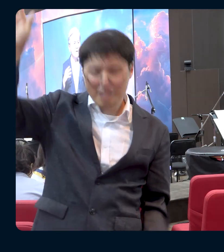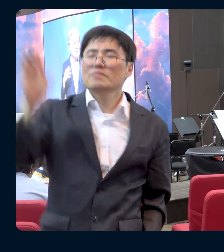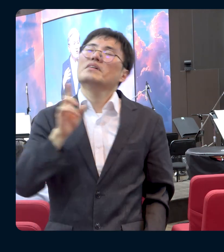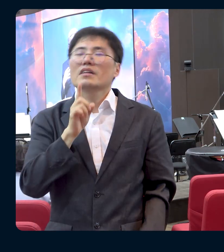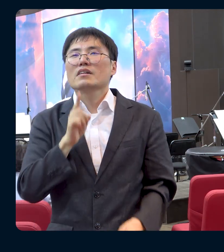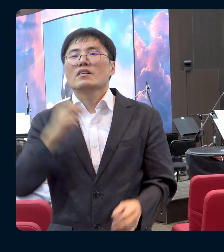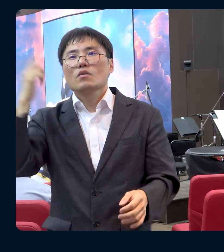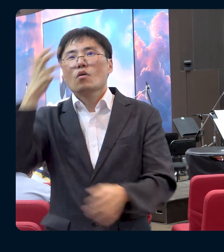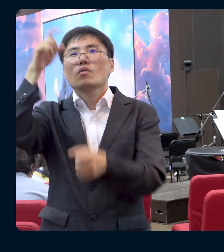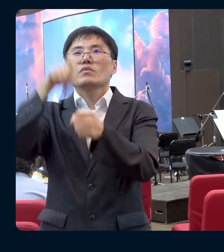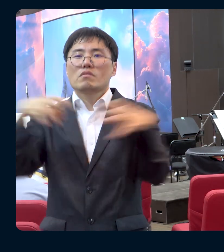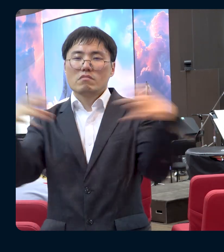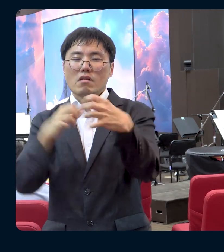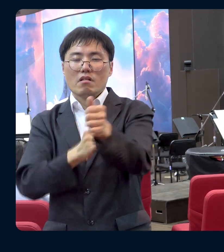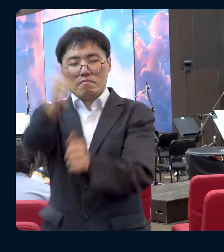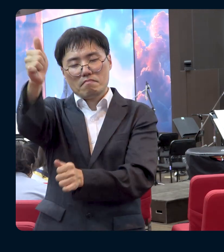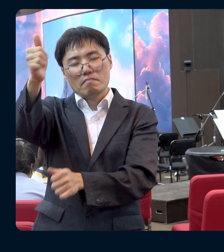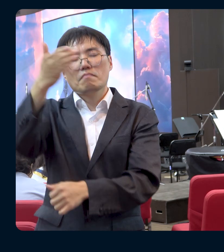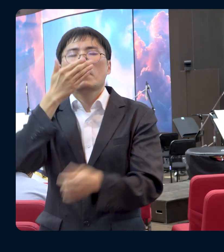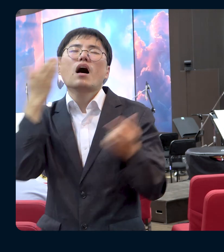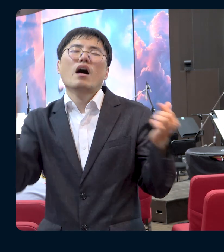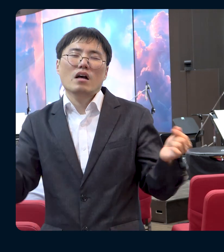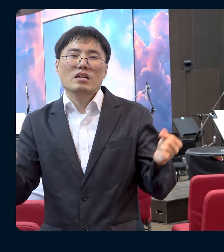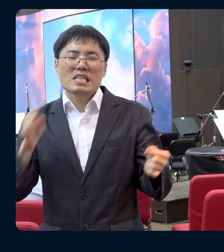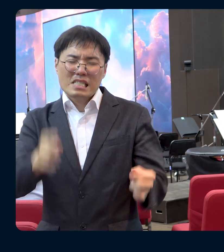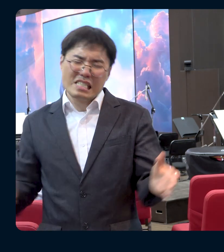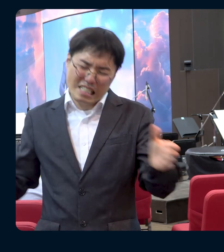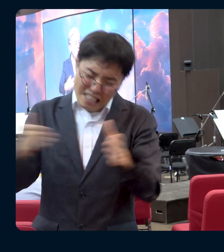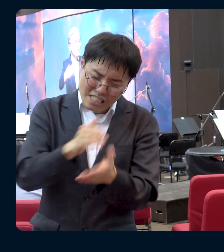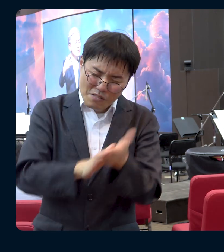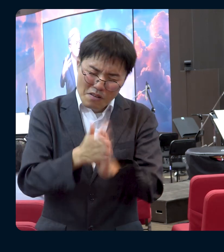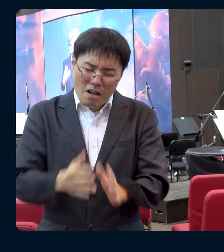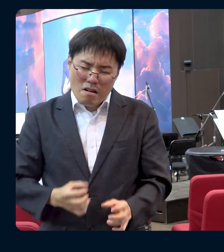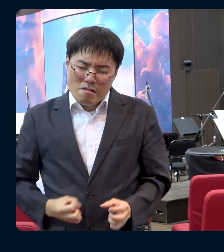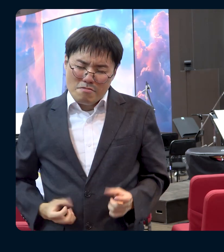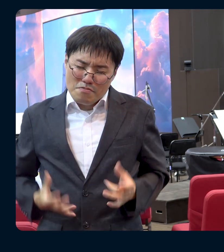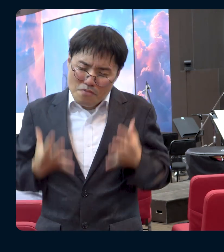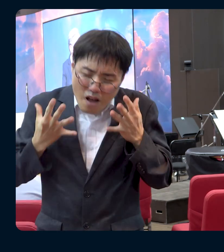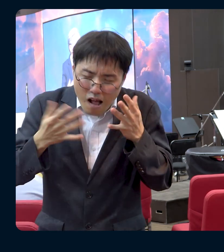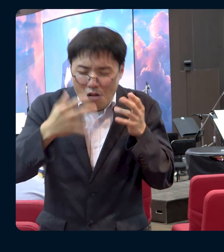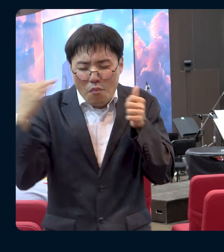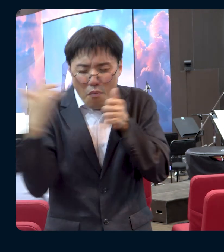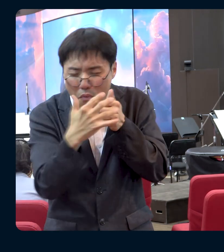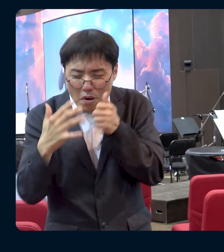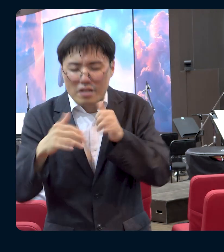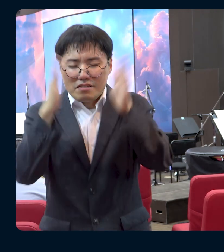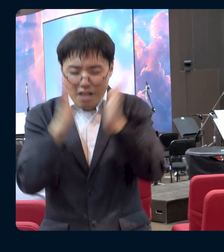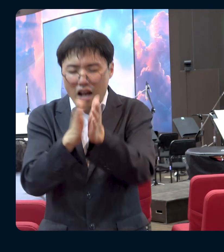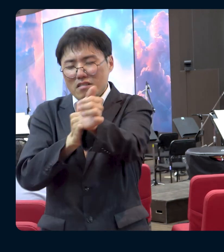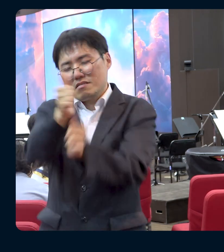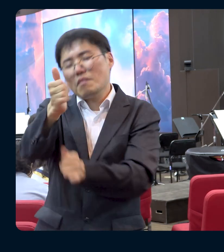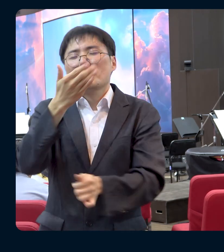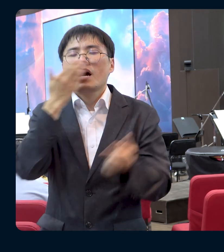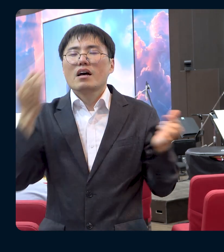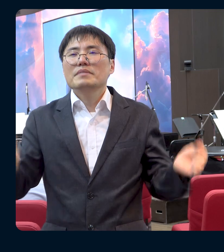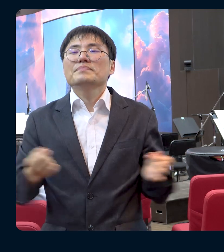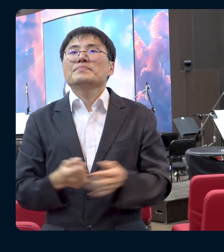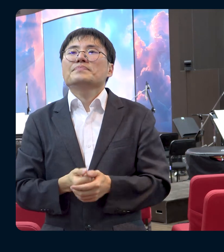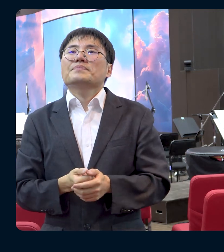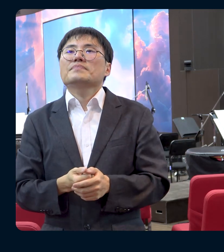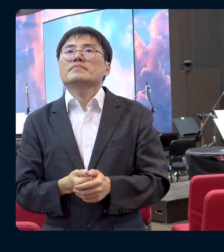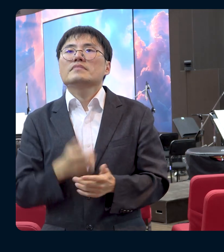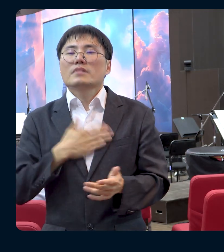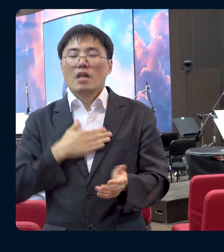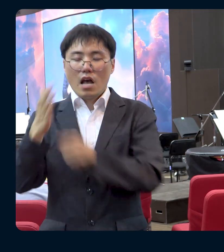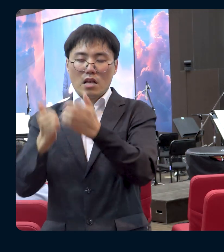자라고. 그래야 영적 전쟁 이길 수 있어요. 그래야 끊임없이 올라오고 우리를 미혹하는 그 모든 것들을 이겨낼 수가